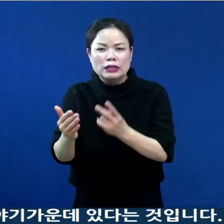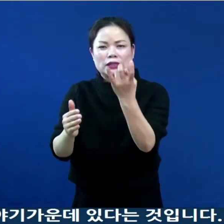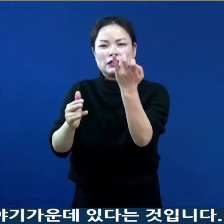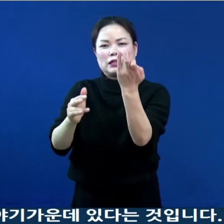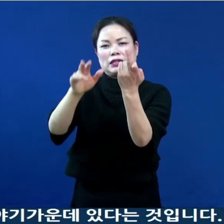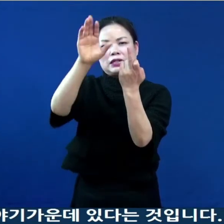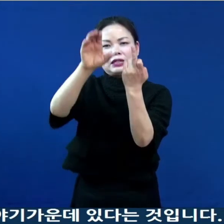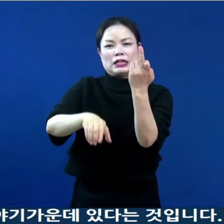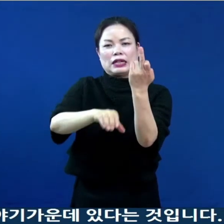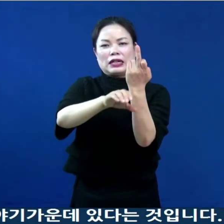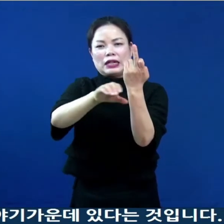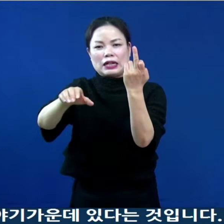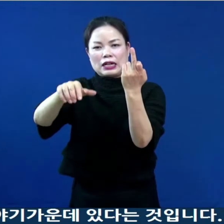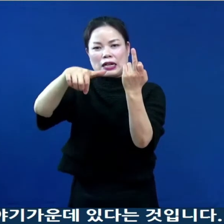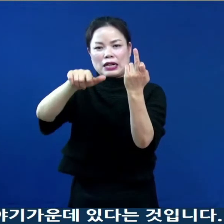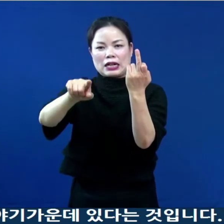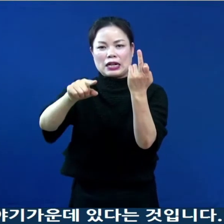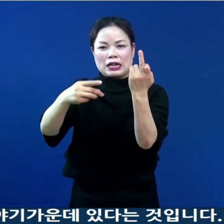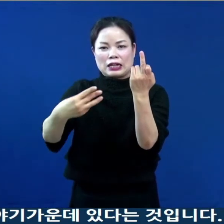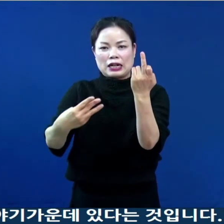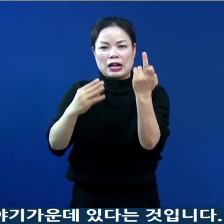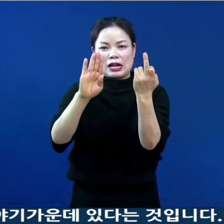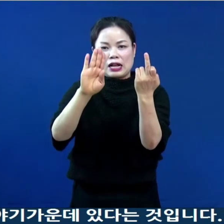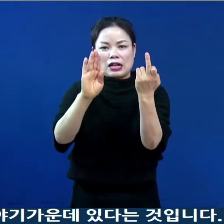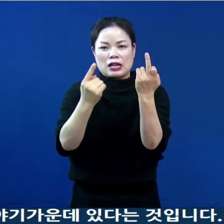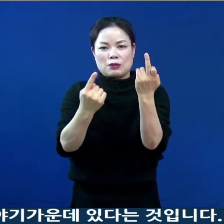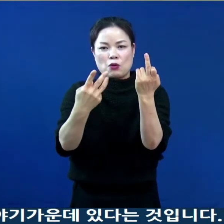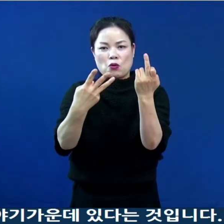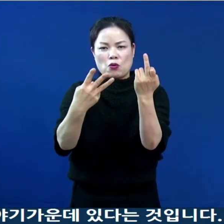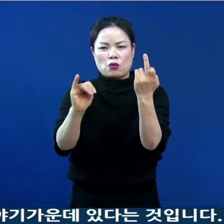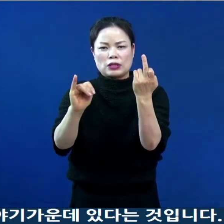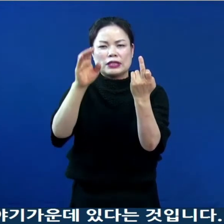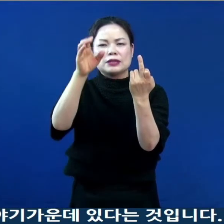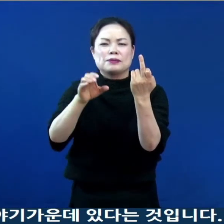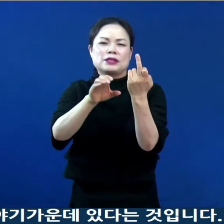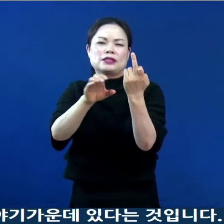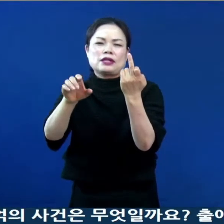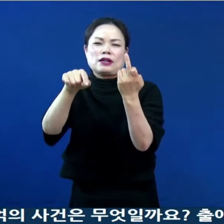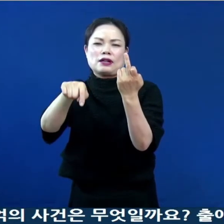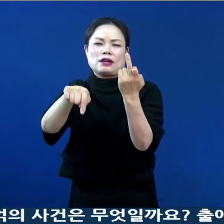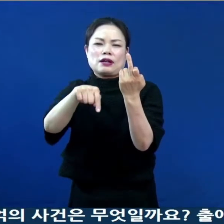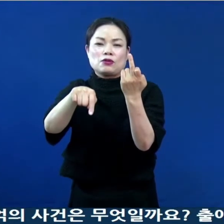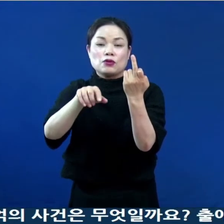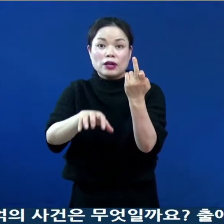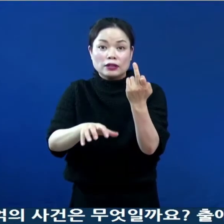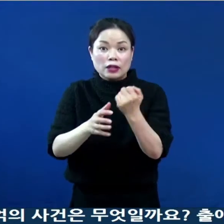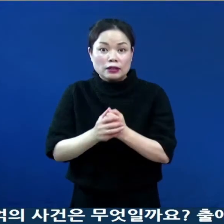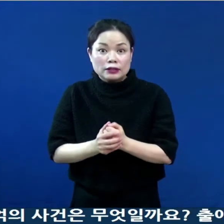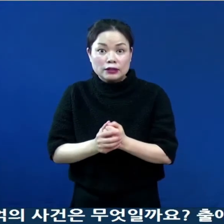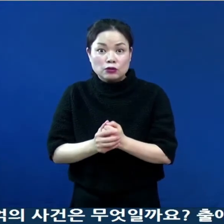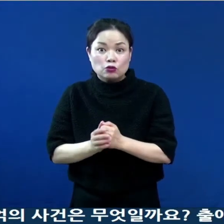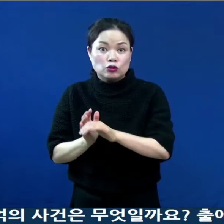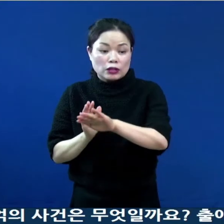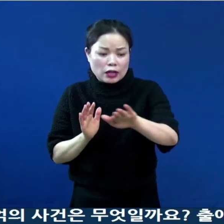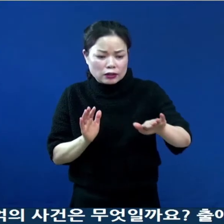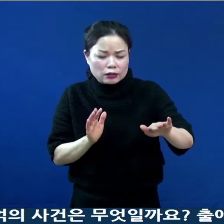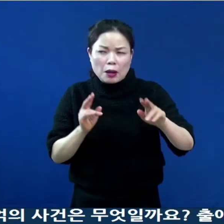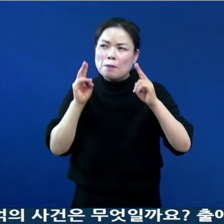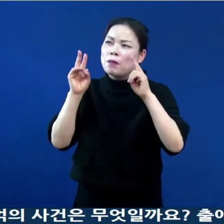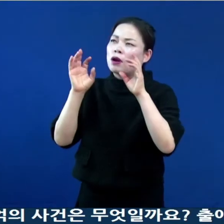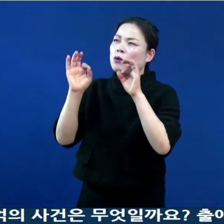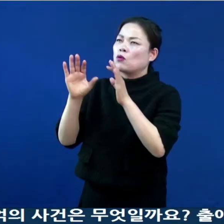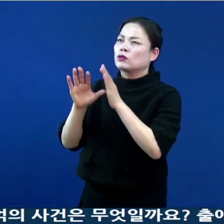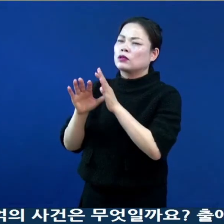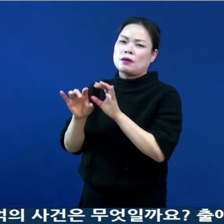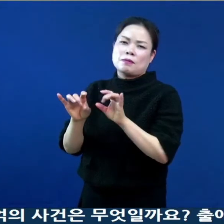십자가죠. 예수님의 십자가입니다. 예수님의 십자가 안에는 우리가 그것을 바라볼